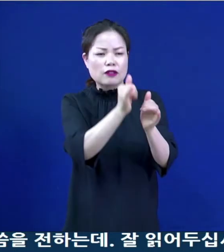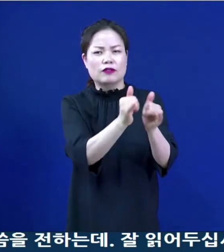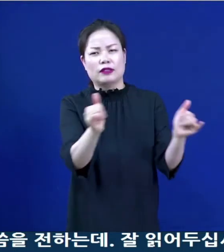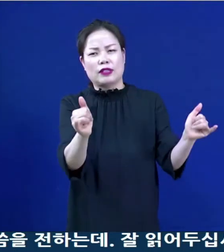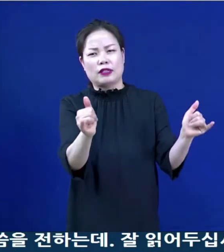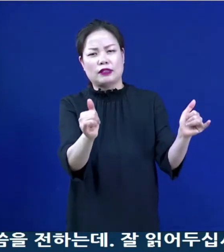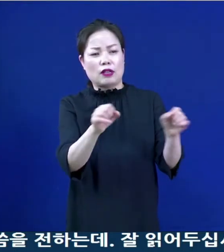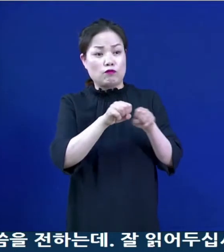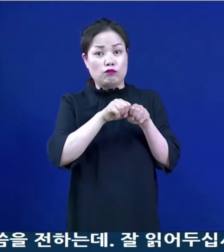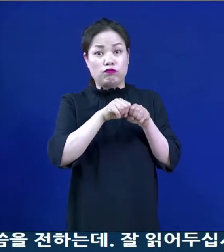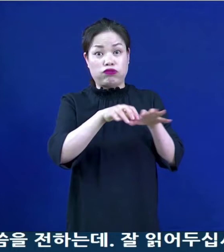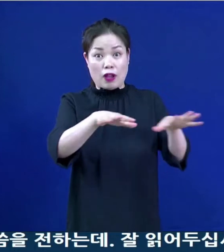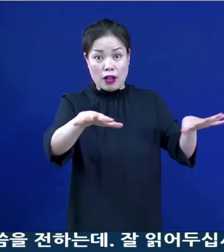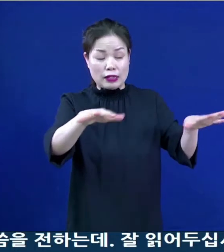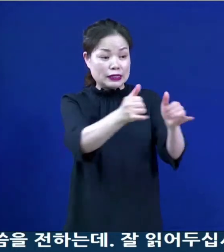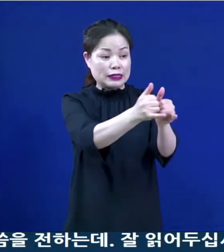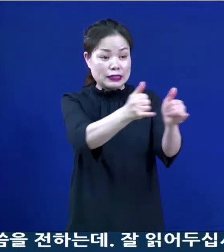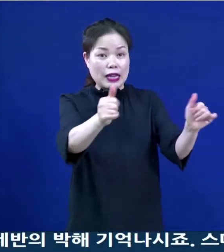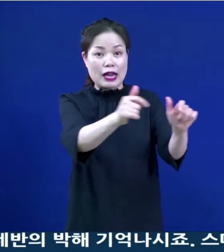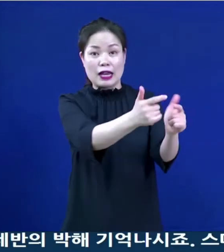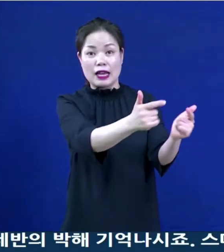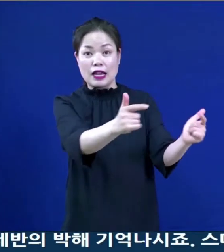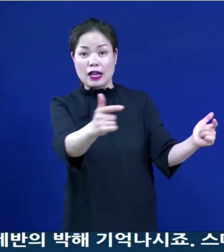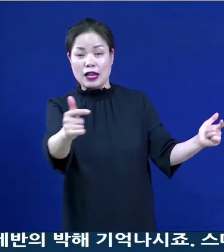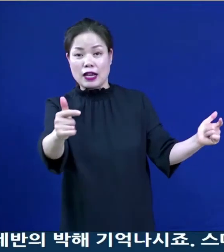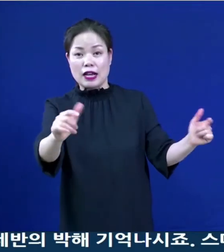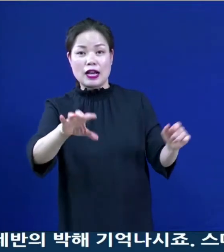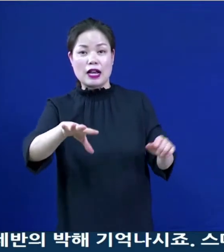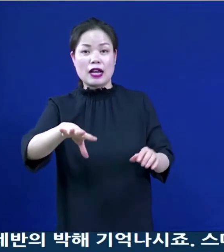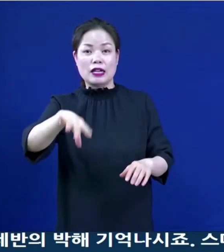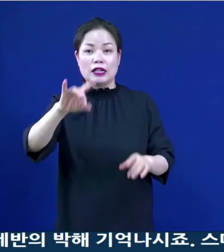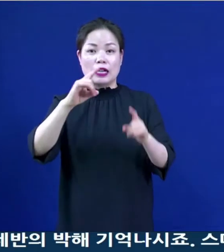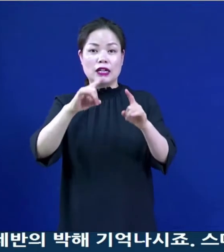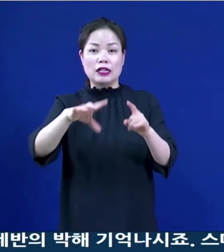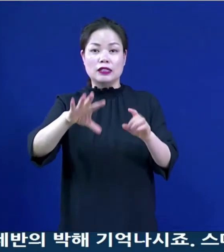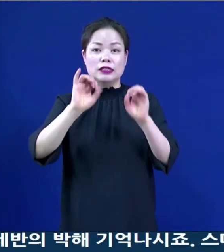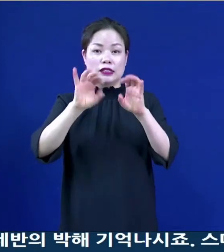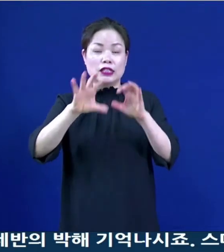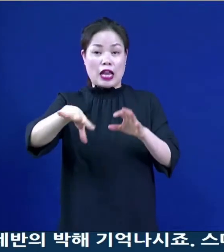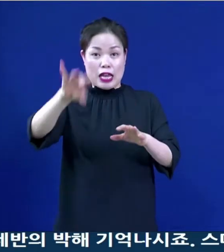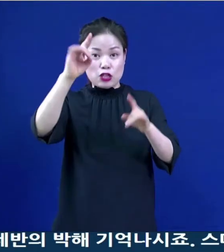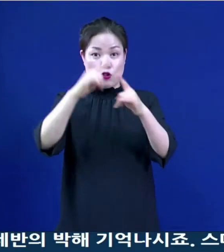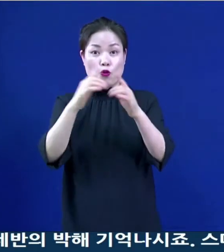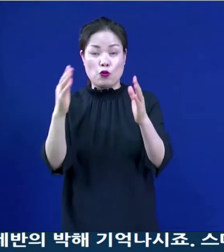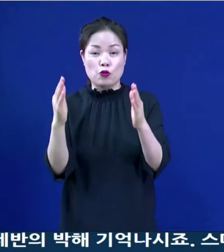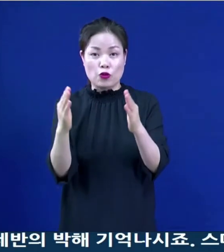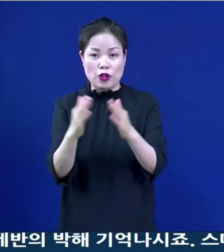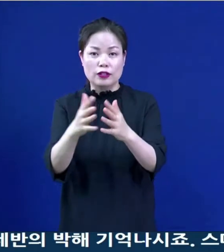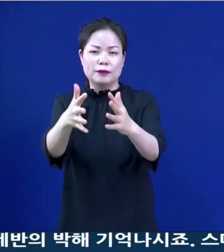사람들이 흩어졌는데 그 사람들이 안디옥에 와서 교회를 세운 겁니다. 되셨죠?